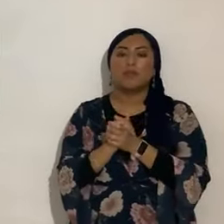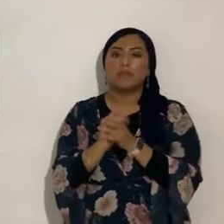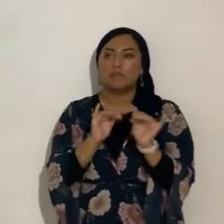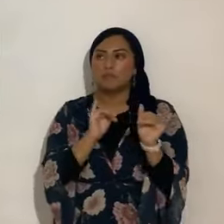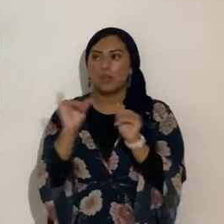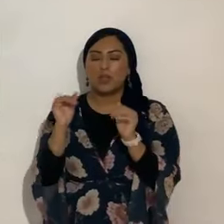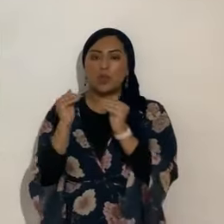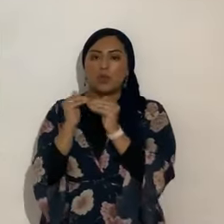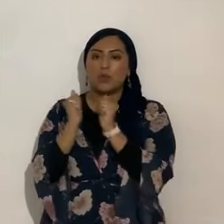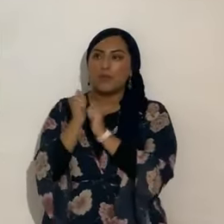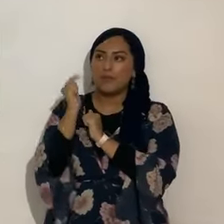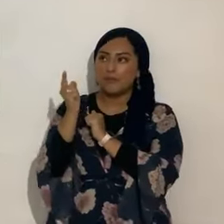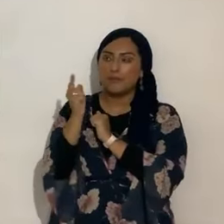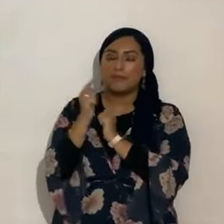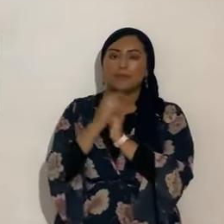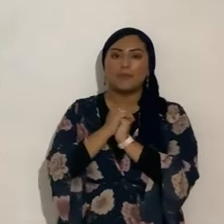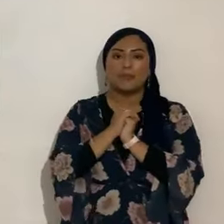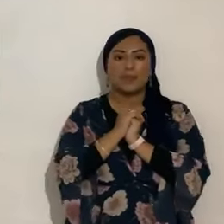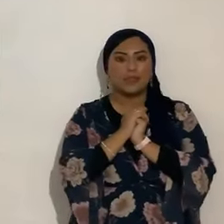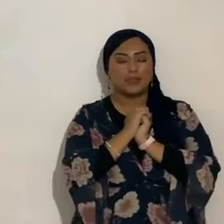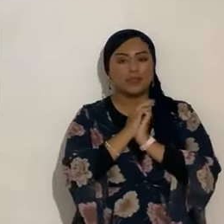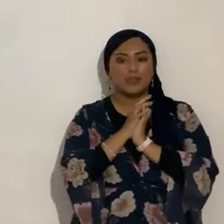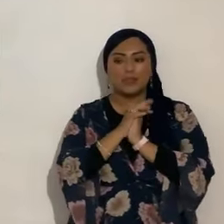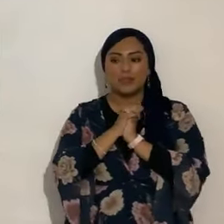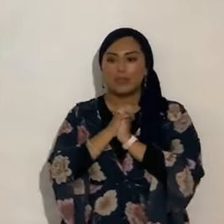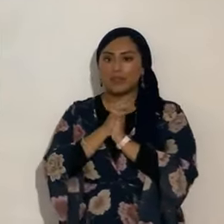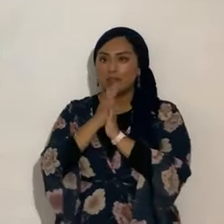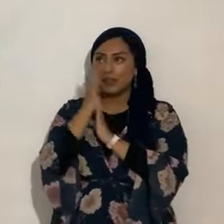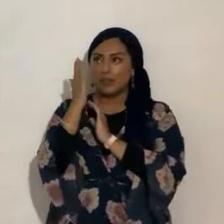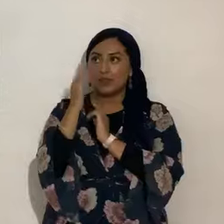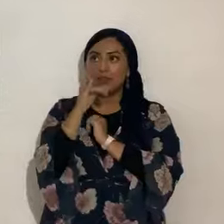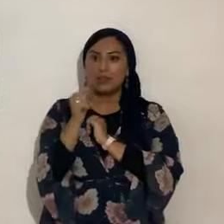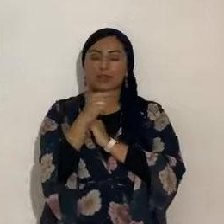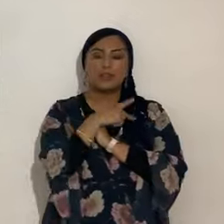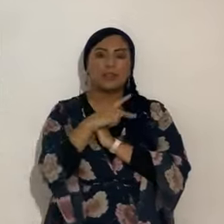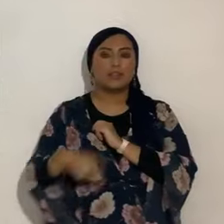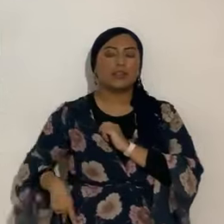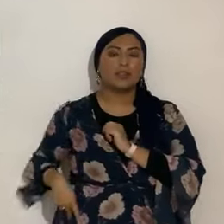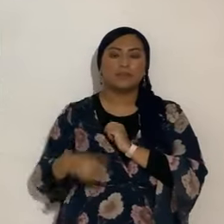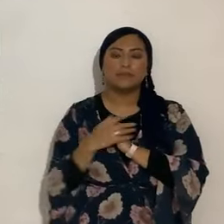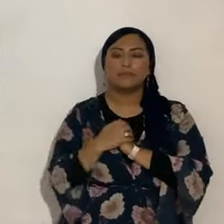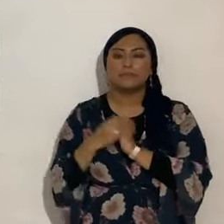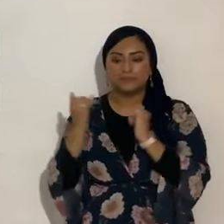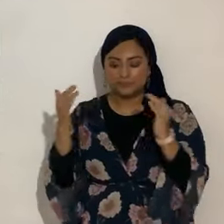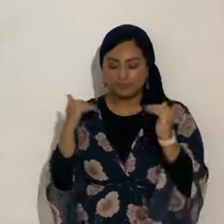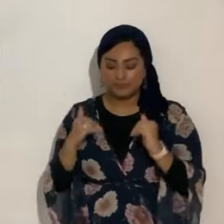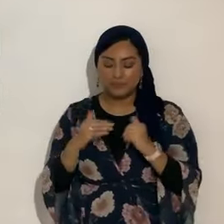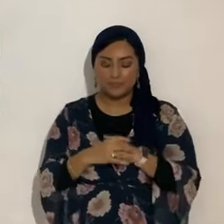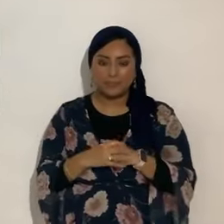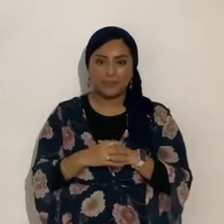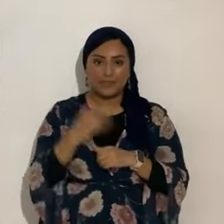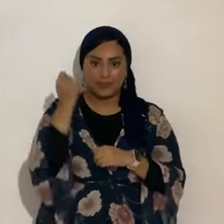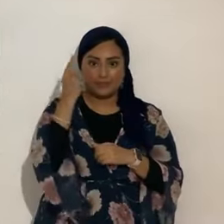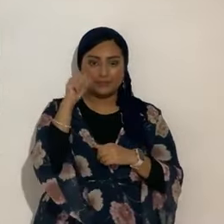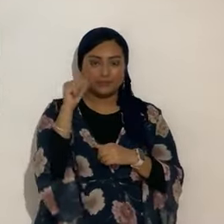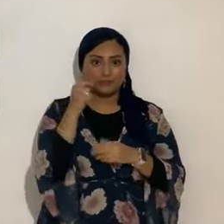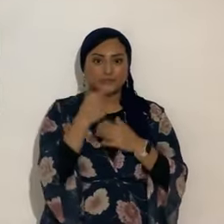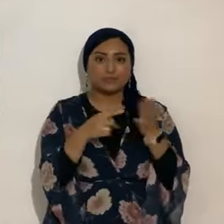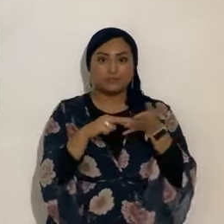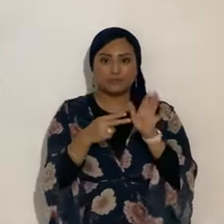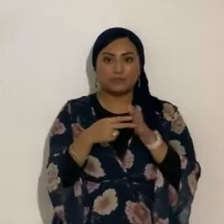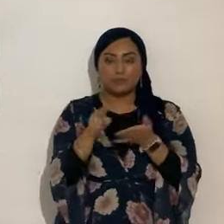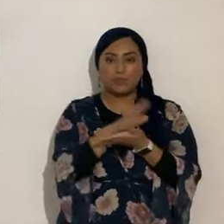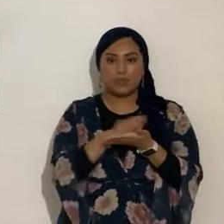Él, pero nunca en su totalidad, porque Él es el Rey. Ahora, ¿sí se entendió lo que es